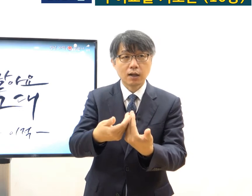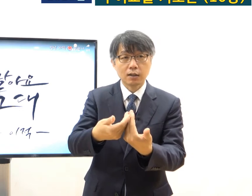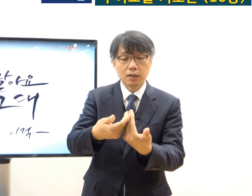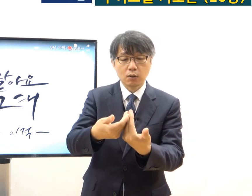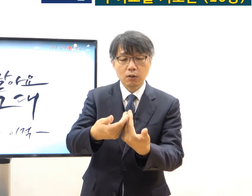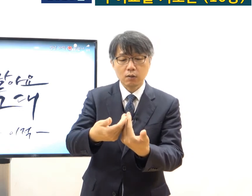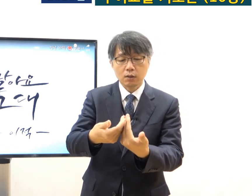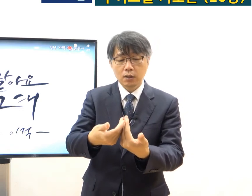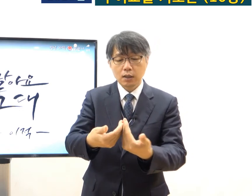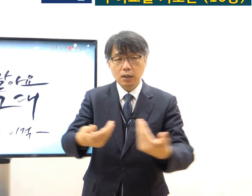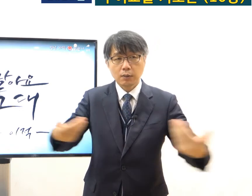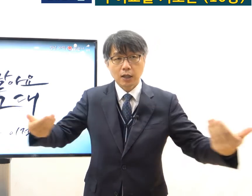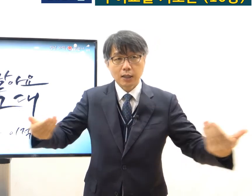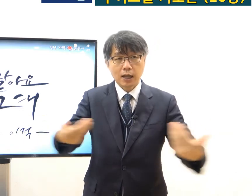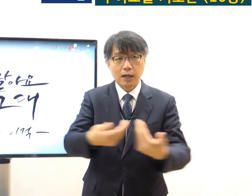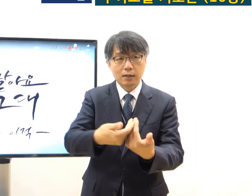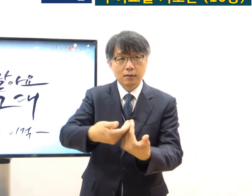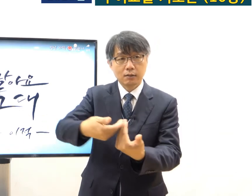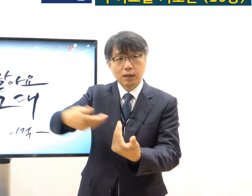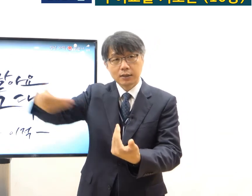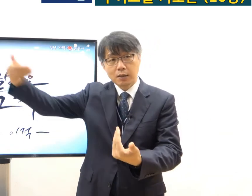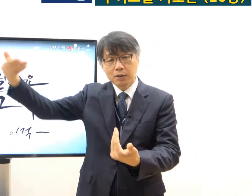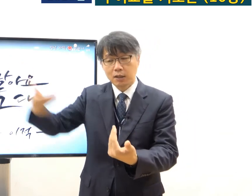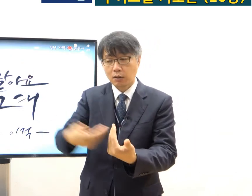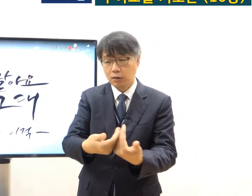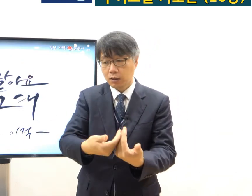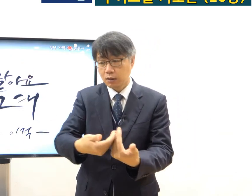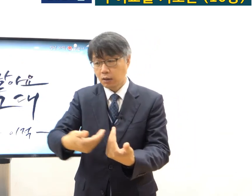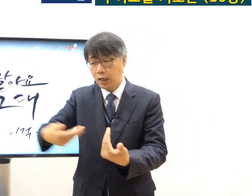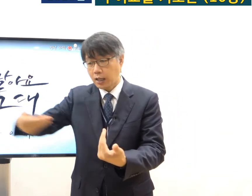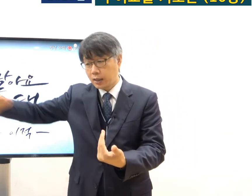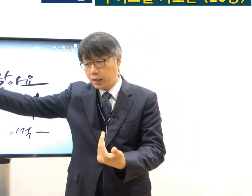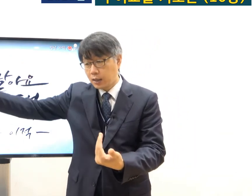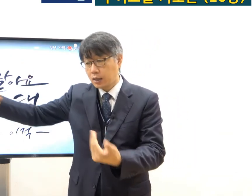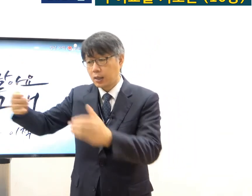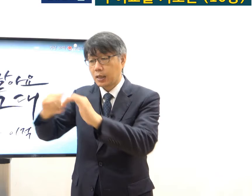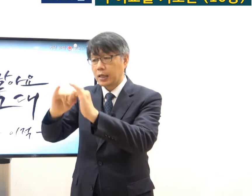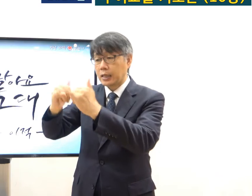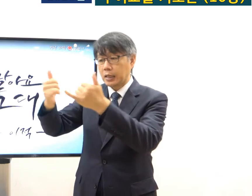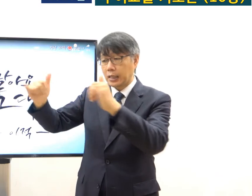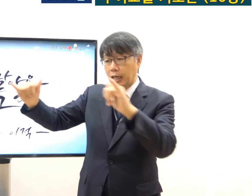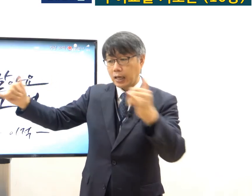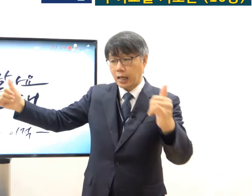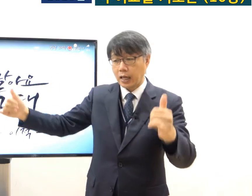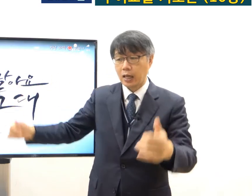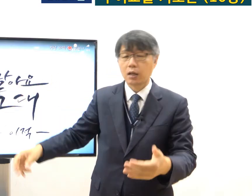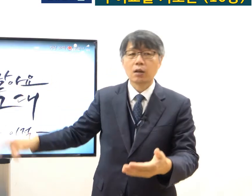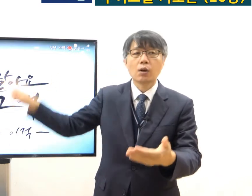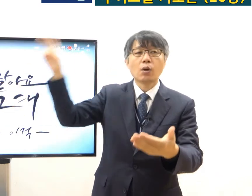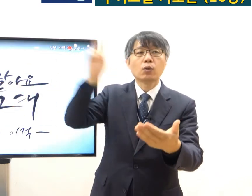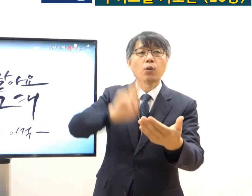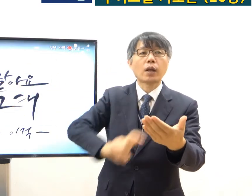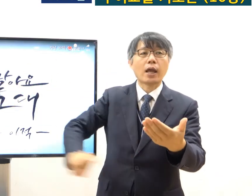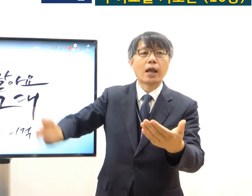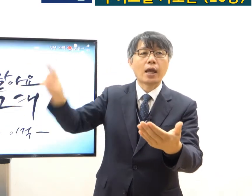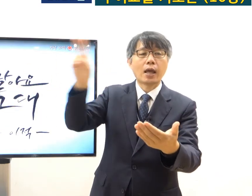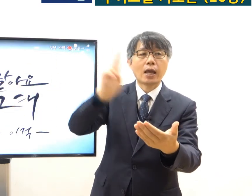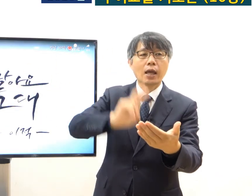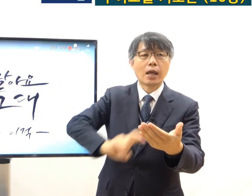거 했죠? 이별하다. 한 사람이 떠나는 거요. 떠난 이에게 노래하세요.